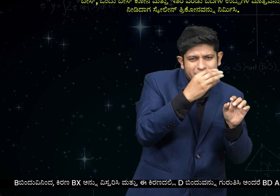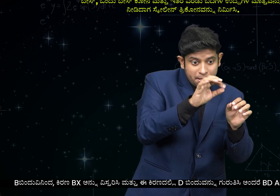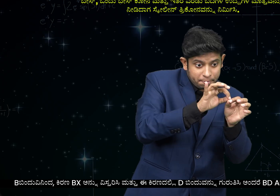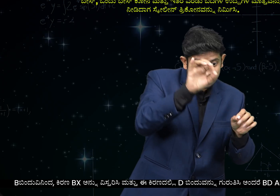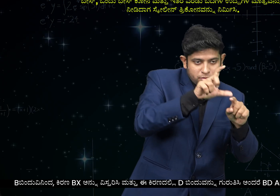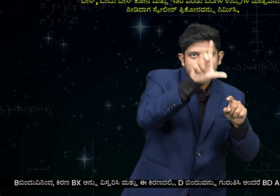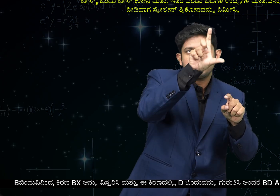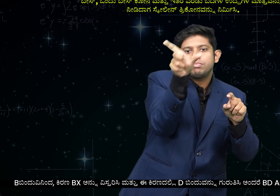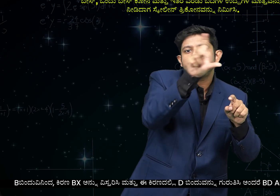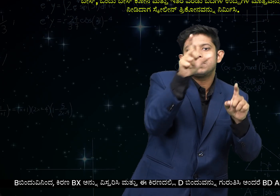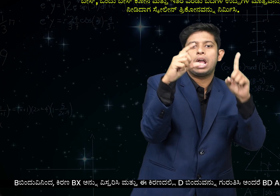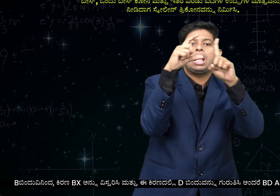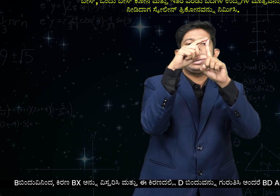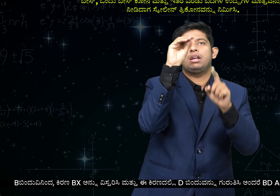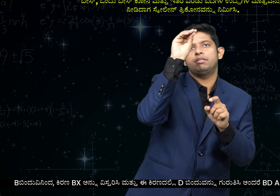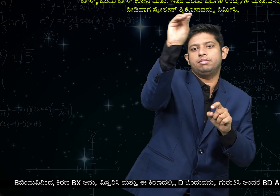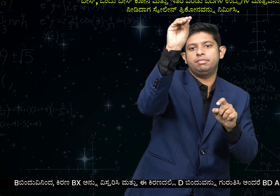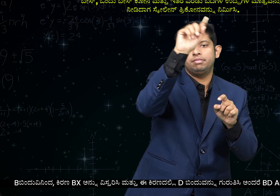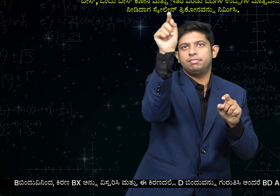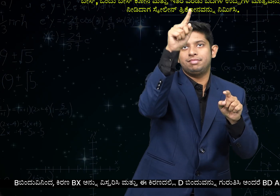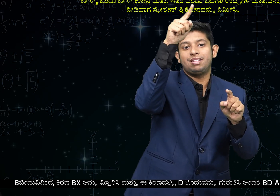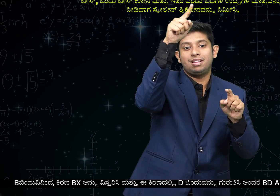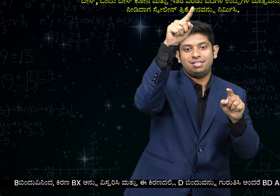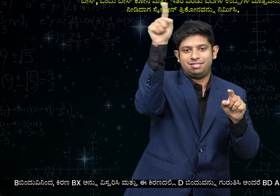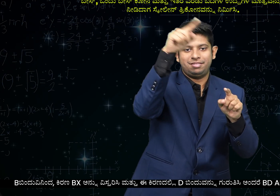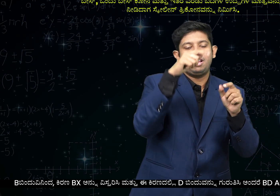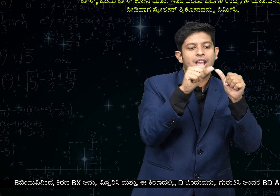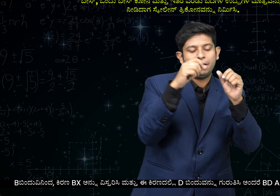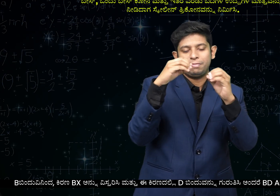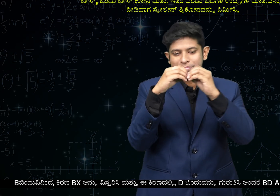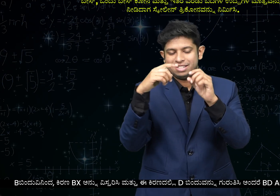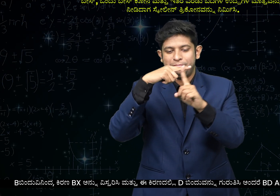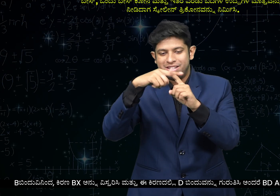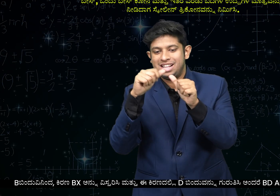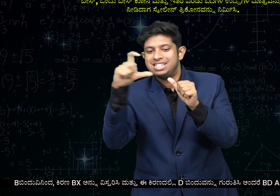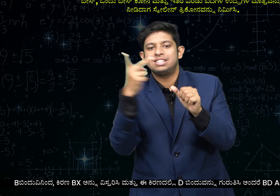D ಬಿಂದುವನ್ನು ಗುರುತಿಸಿ. ಆದರೆ BD AB ಪ್ಲಸ್ AC ಸಮಾನವಾಗಿರುತ್ತದೆ.